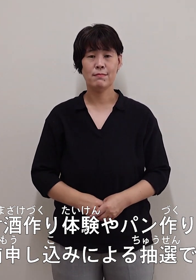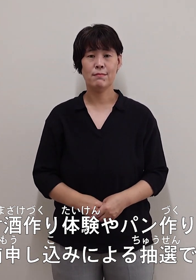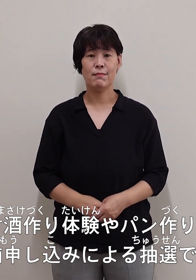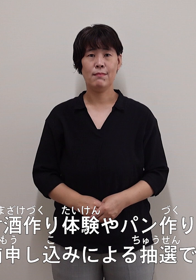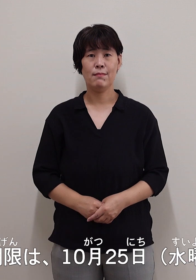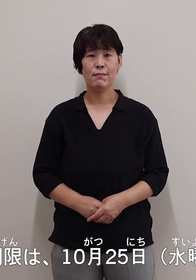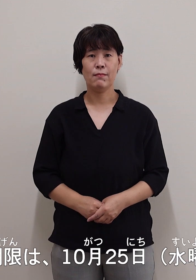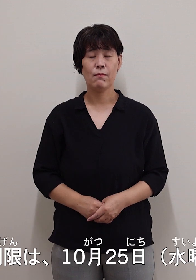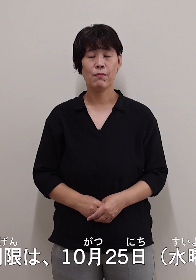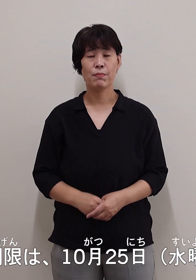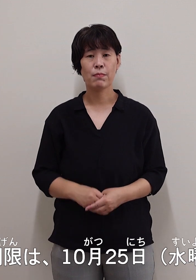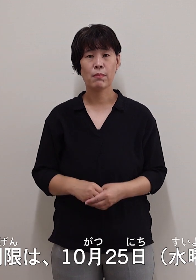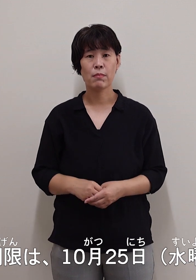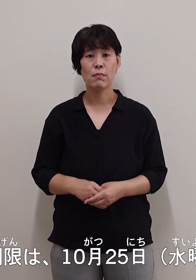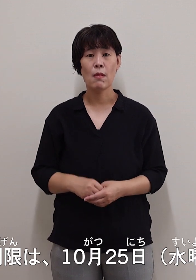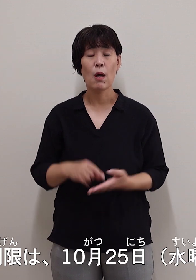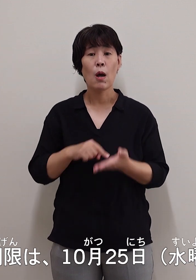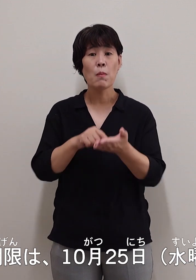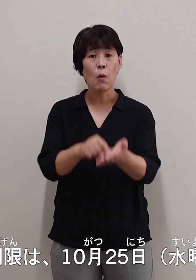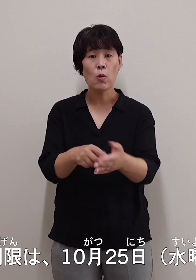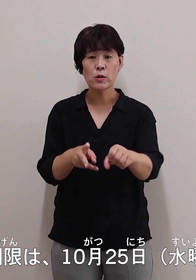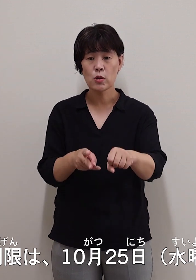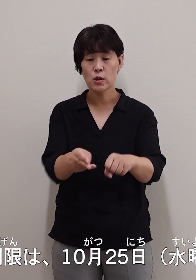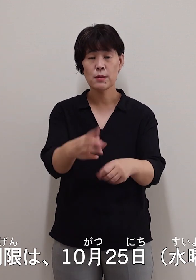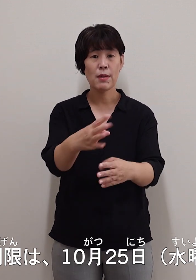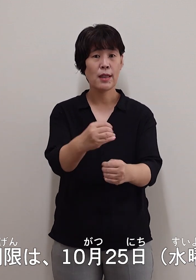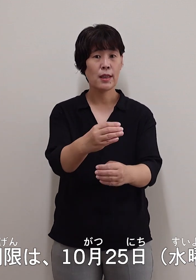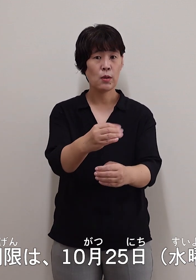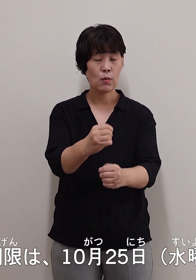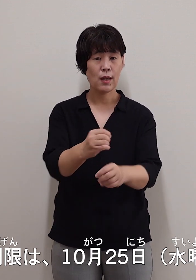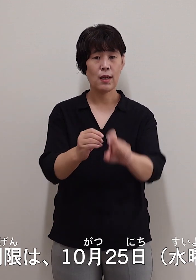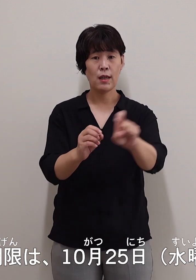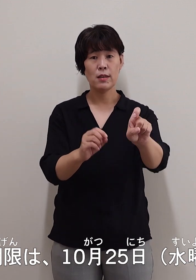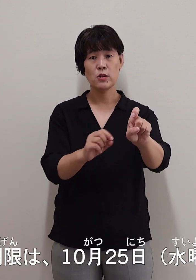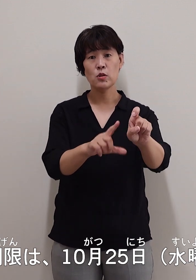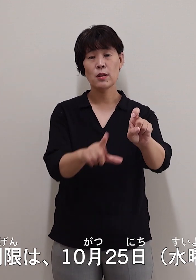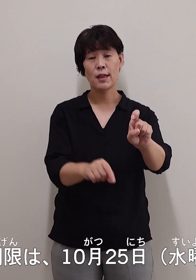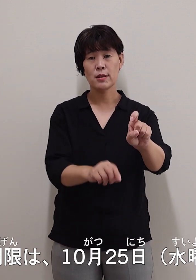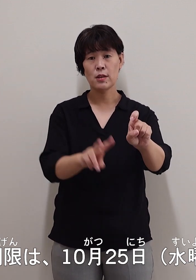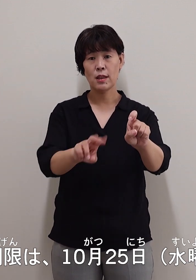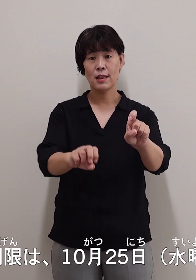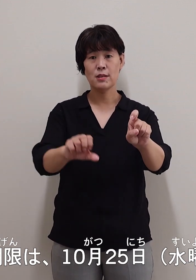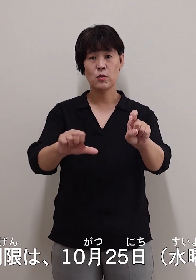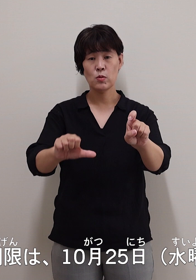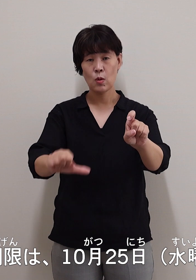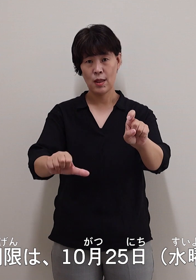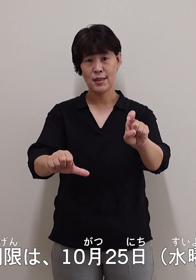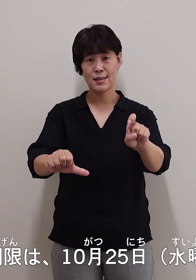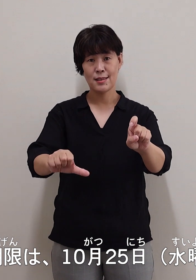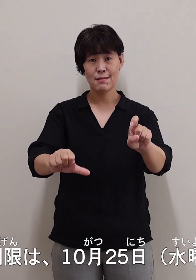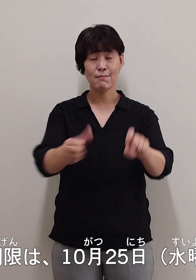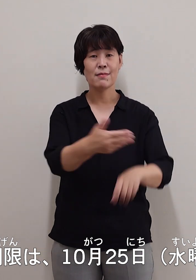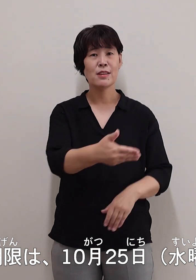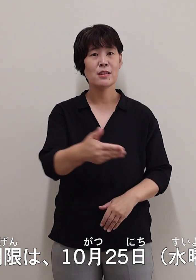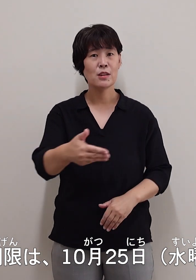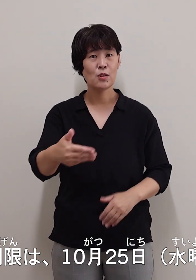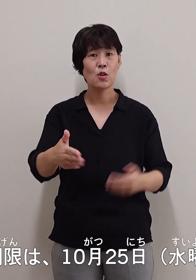申し込み期限は10月25日水曜日です。